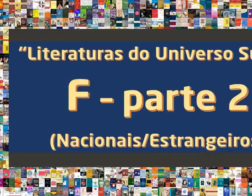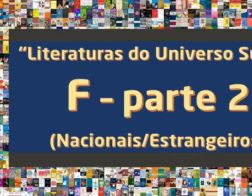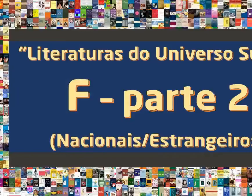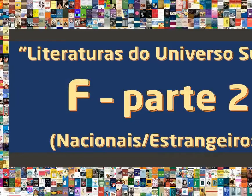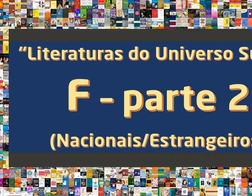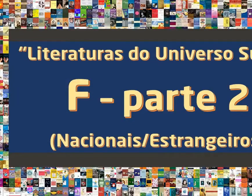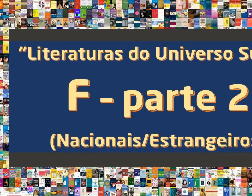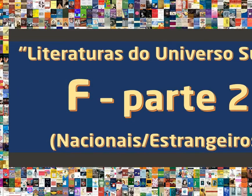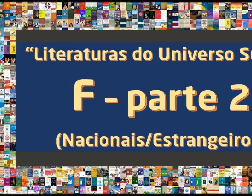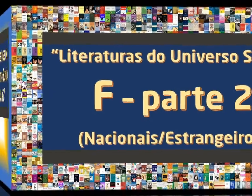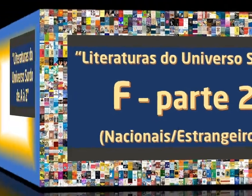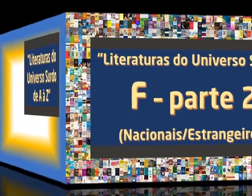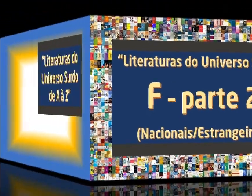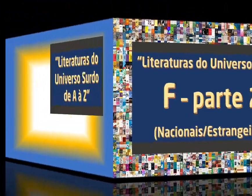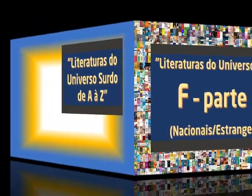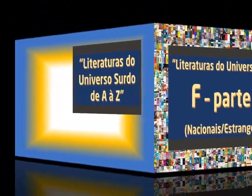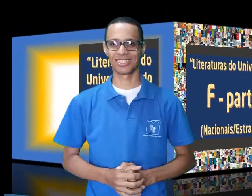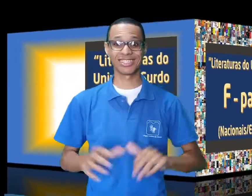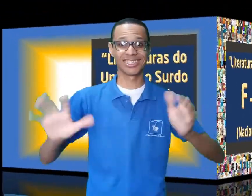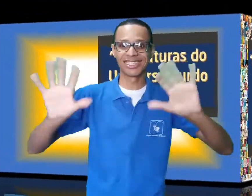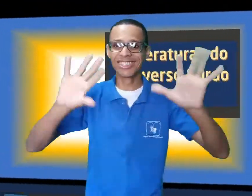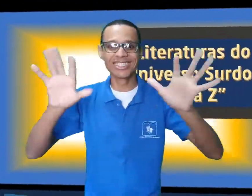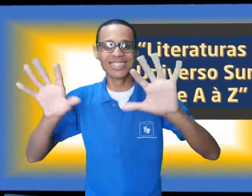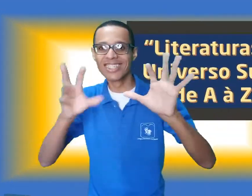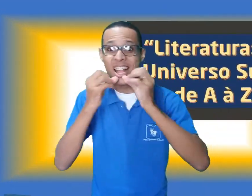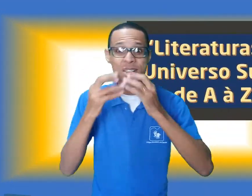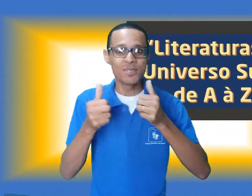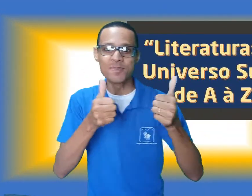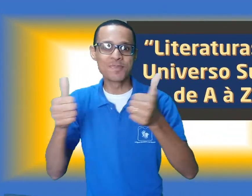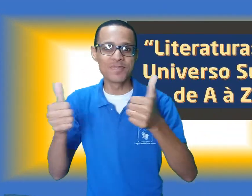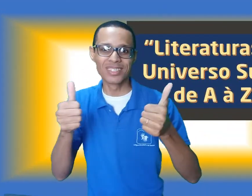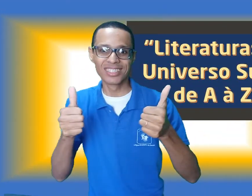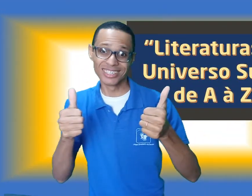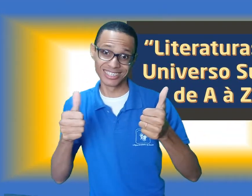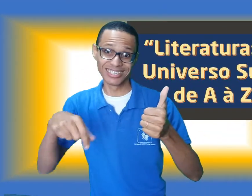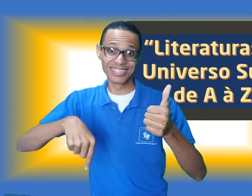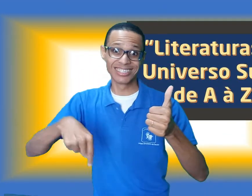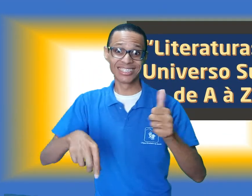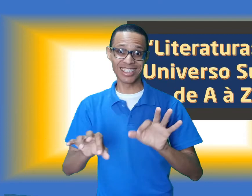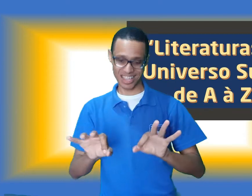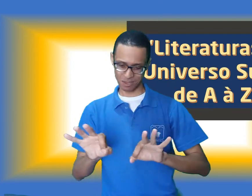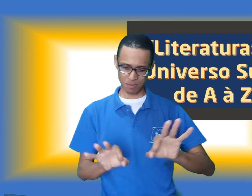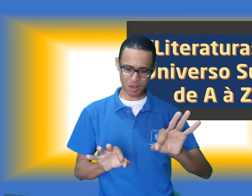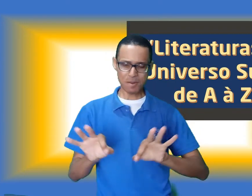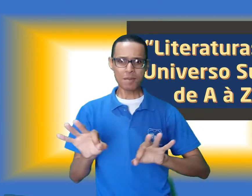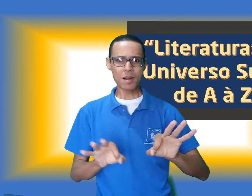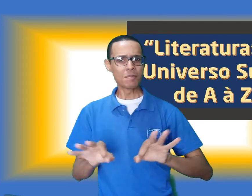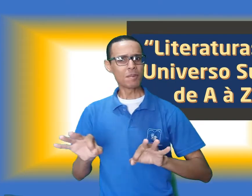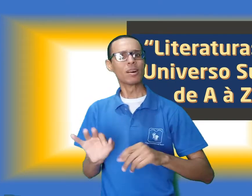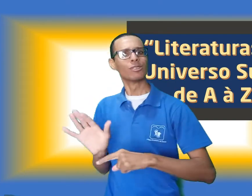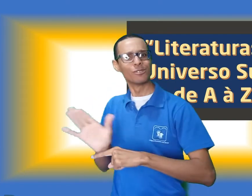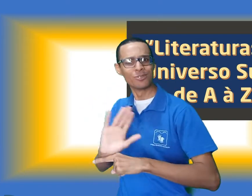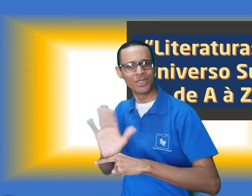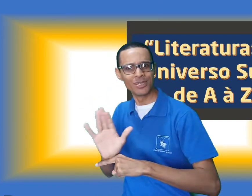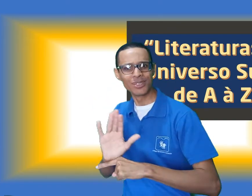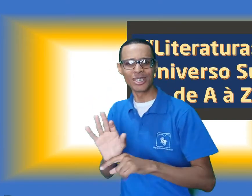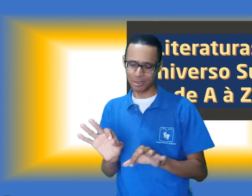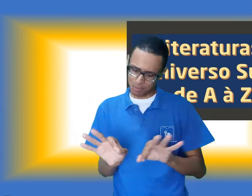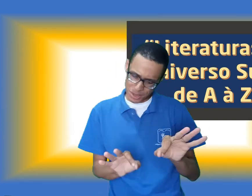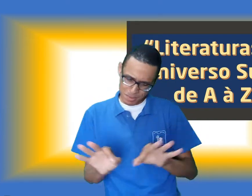o Olá pessoal como estão vocês tudo bem sempre é bom